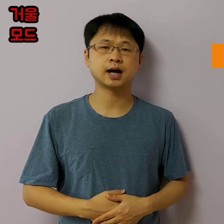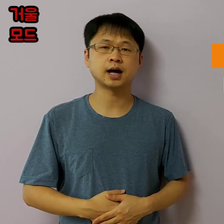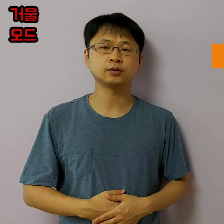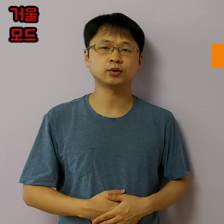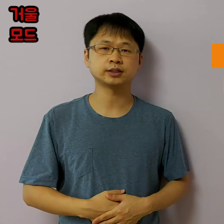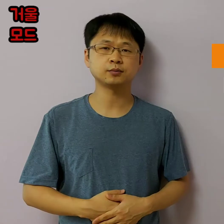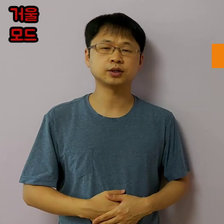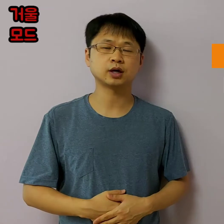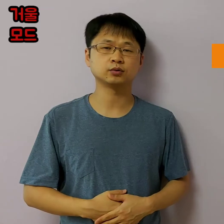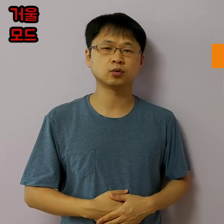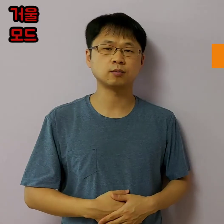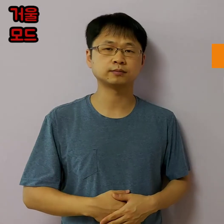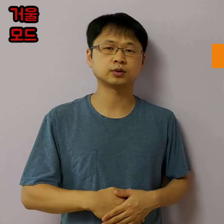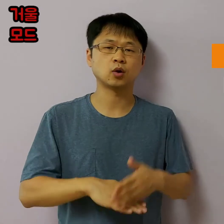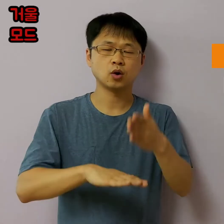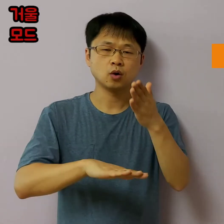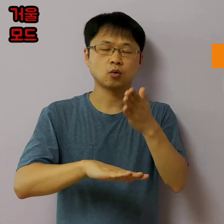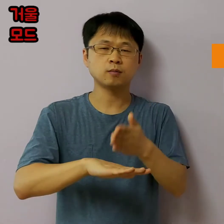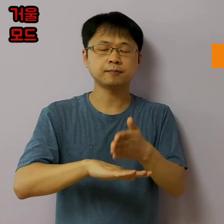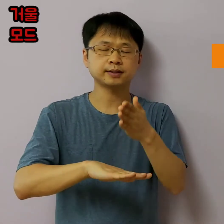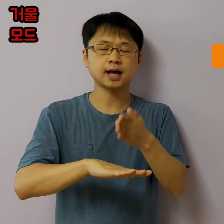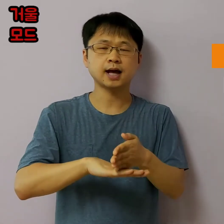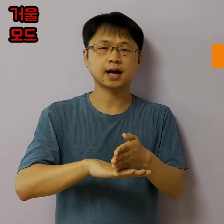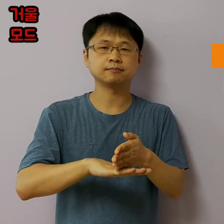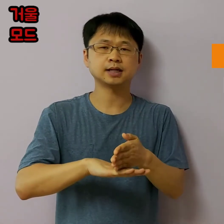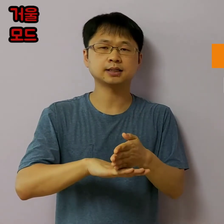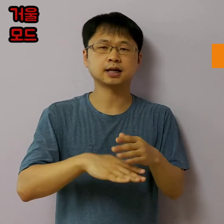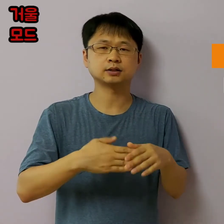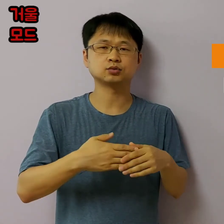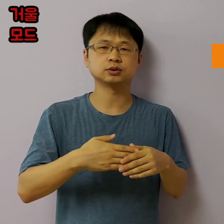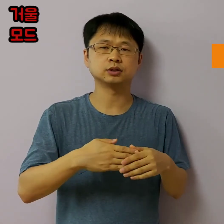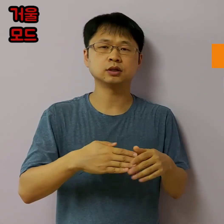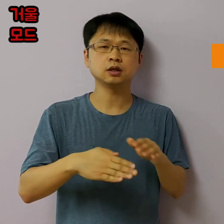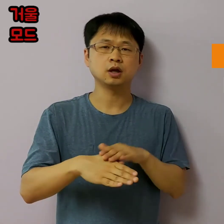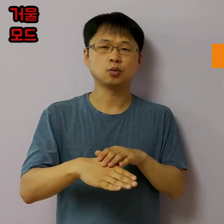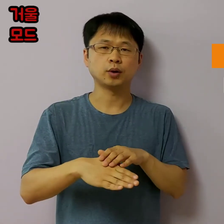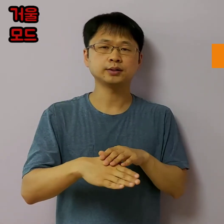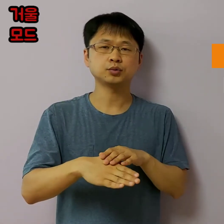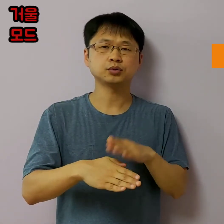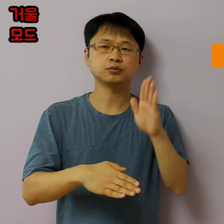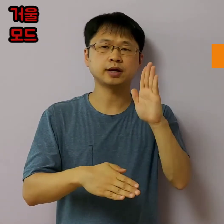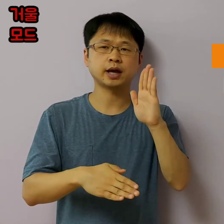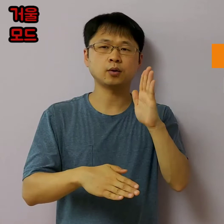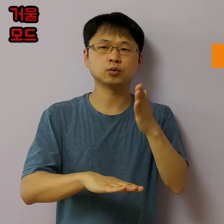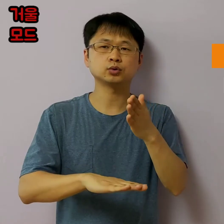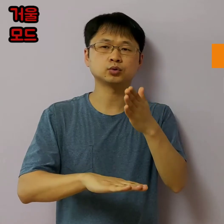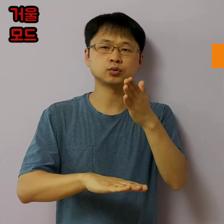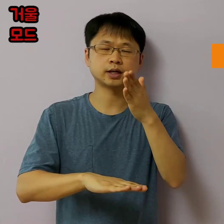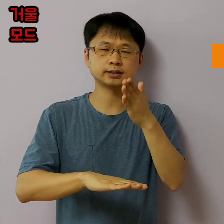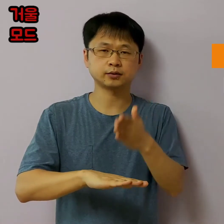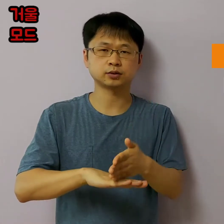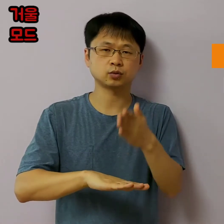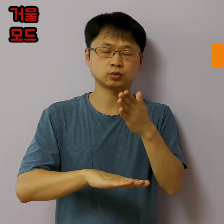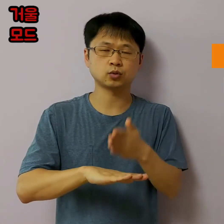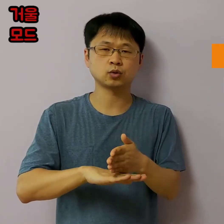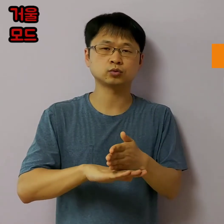사랑하오입니다. 노래 제목에 나오는 고맙소 고맙다 감사하다라는 수어는 왼손등 위에 오른손 손날을 세워서 톡톡